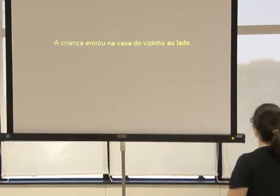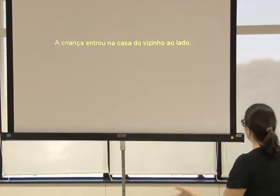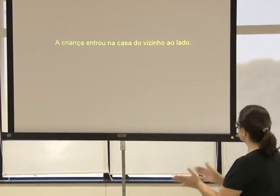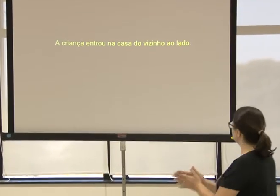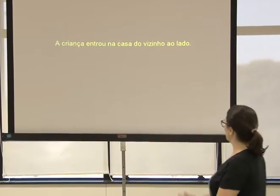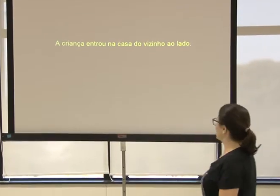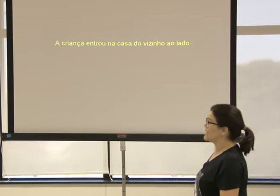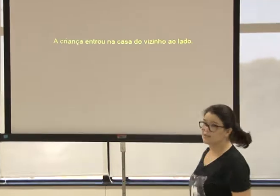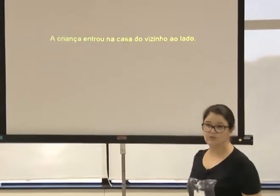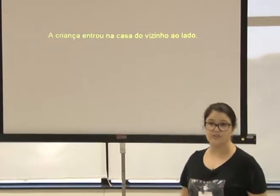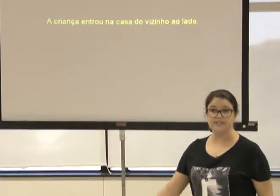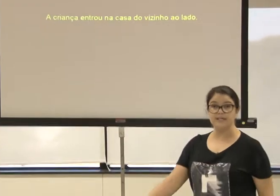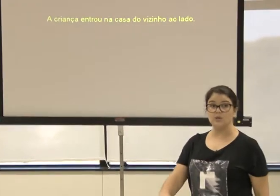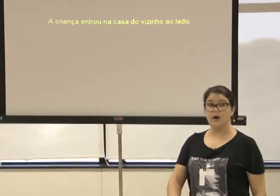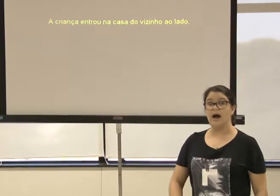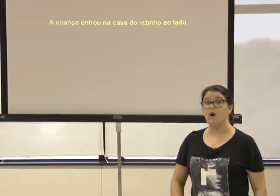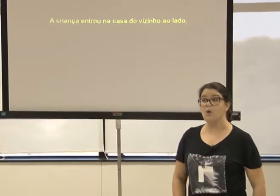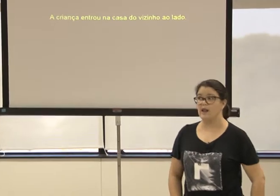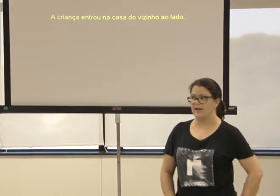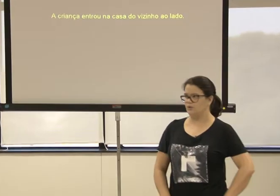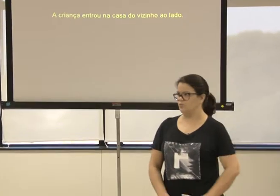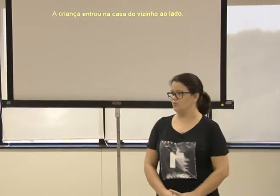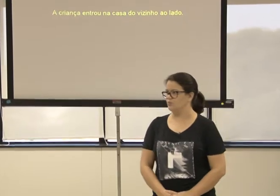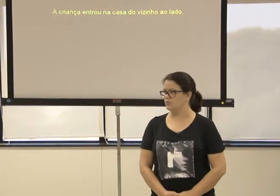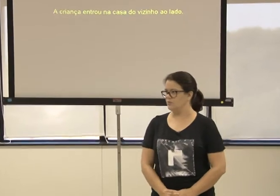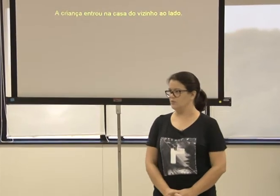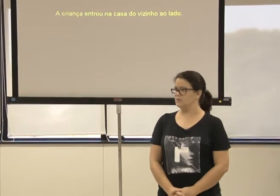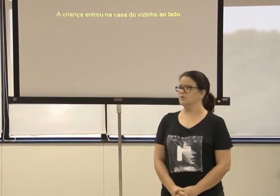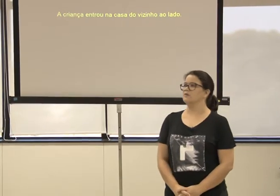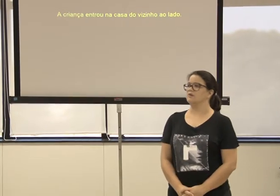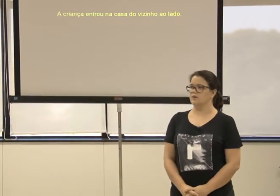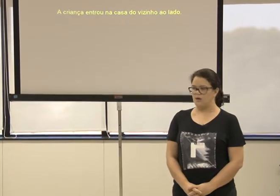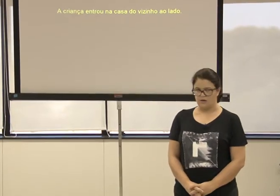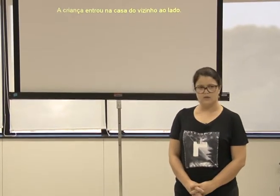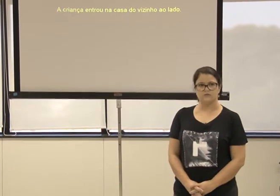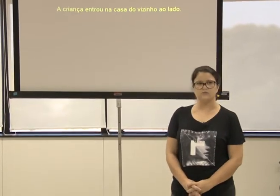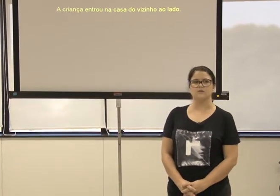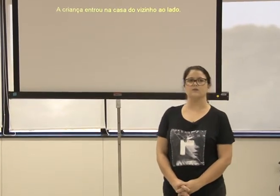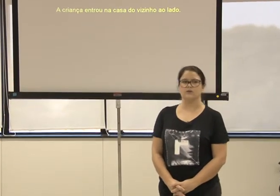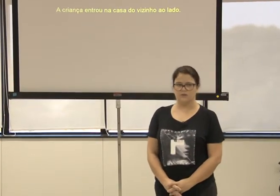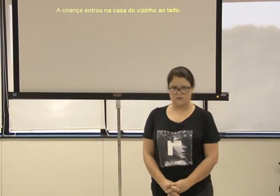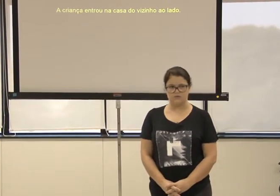Criança entrou na casa do vizinho ao lado.